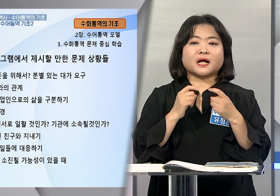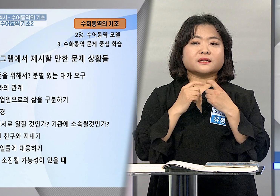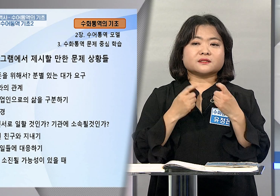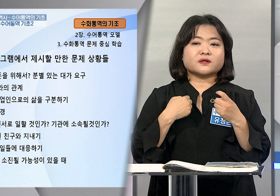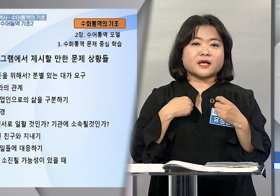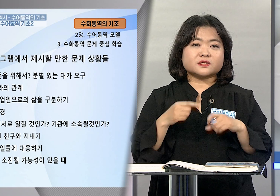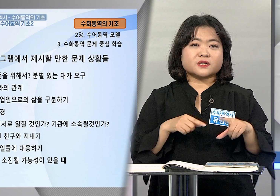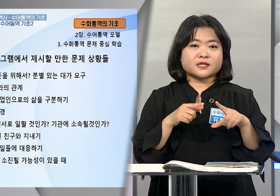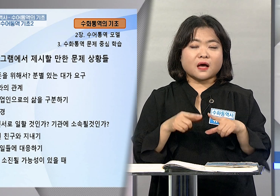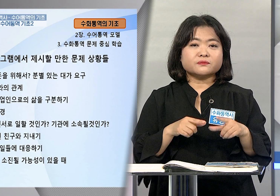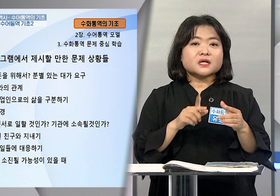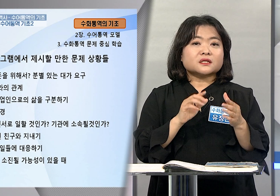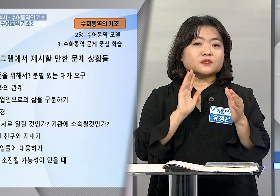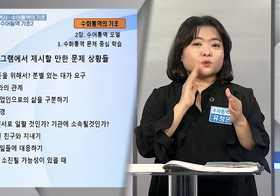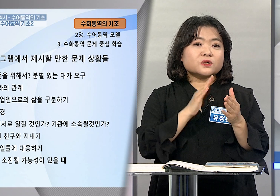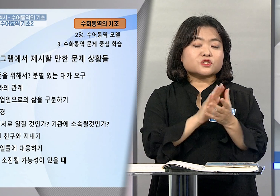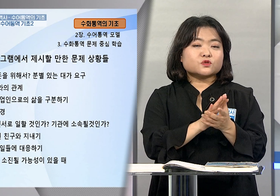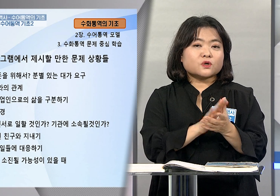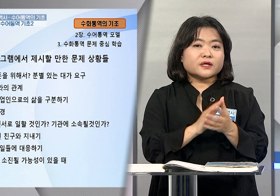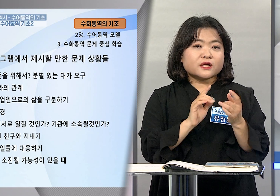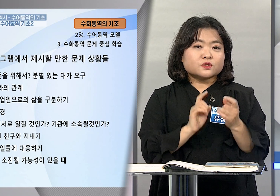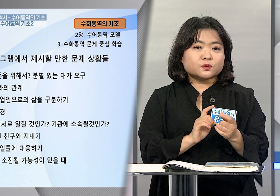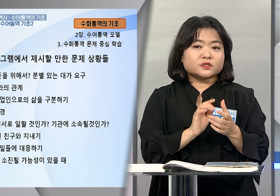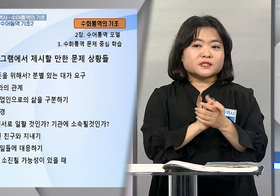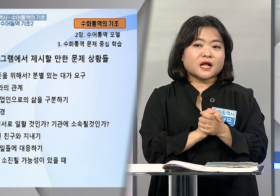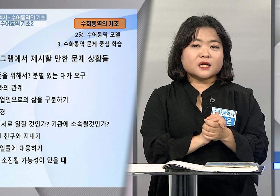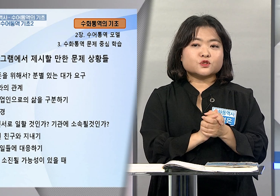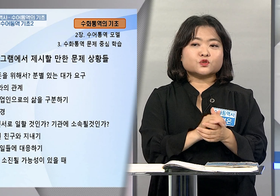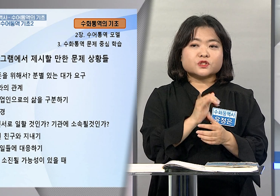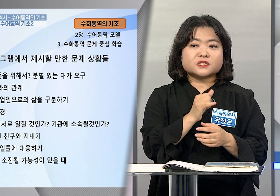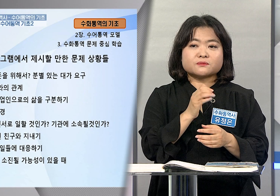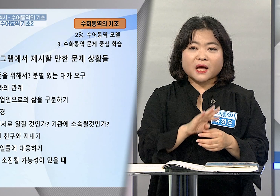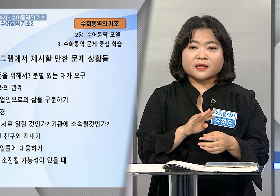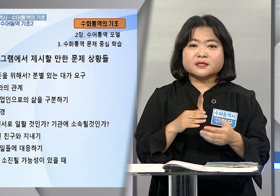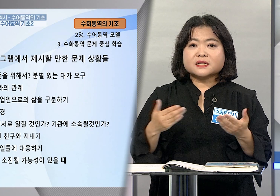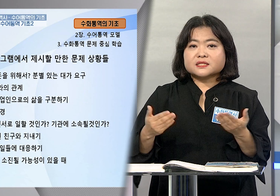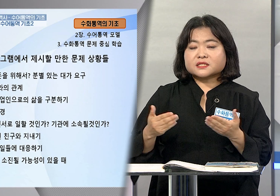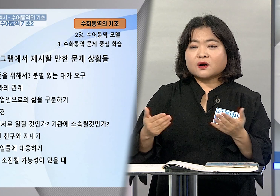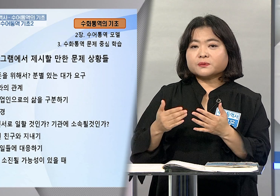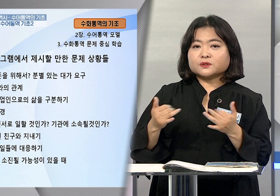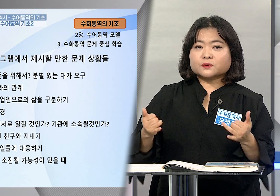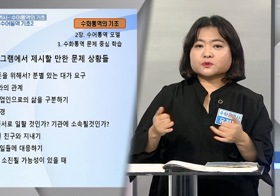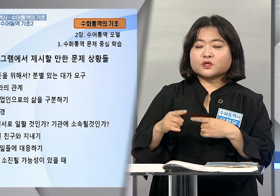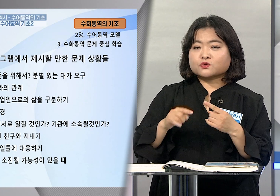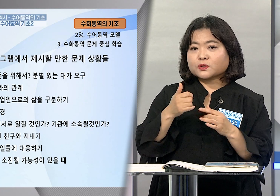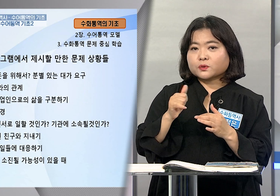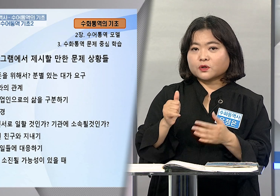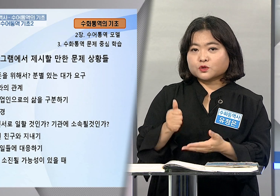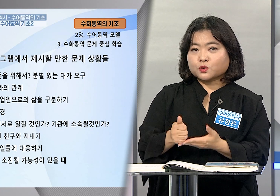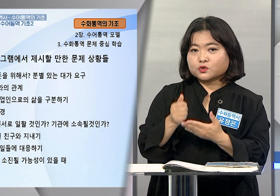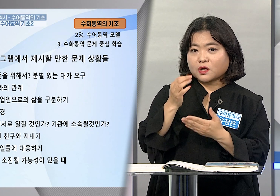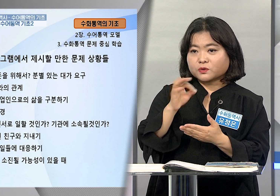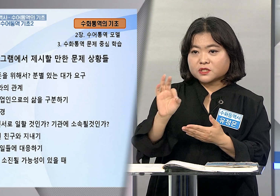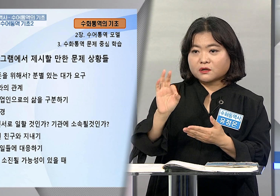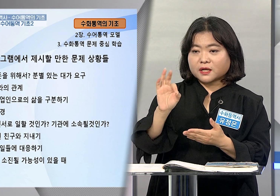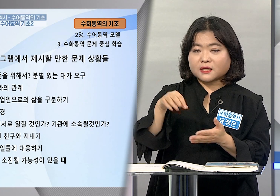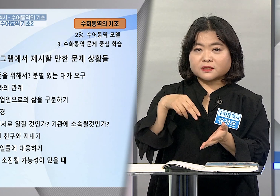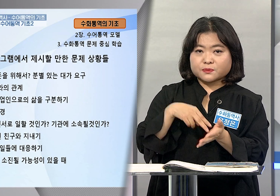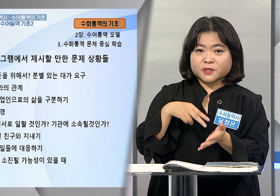그래서 개인적인 삶, 그 농인 친구와 개인적으로 친할 수 있지만 직업인으로서의 수화통역을 존중하고 인정한다는